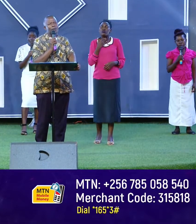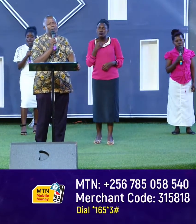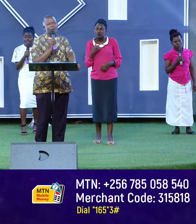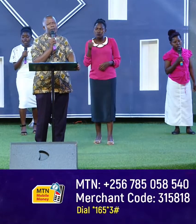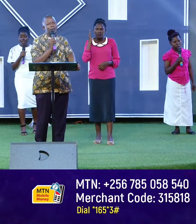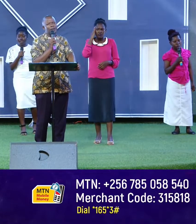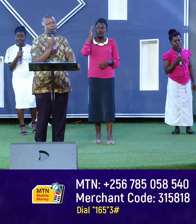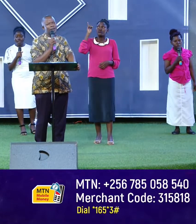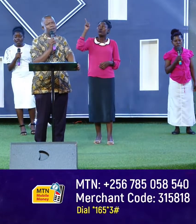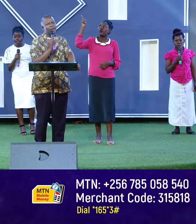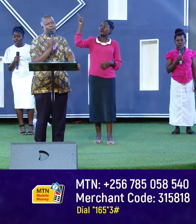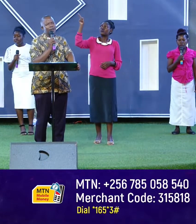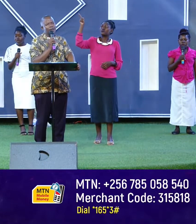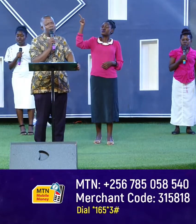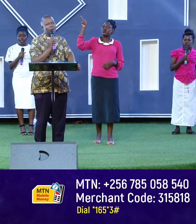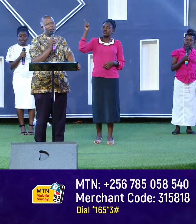Jagalank Kumanye